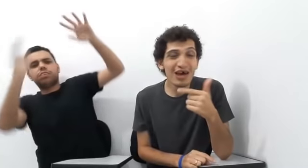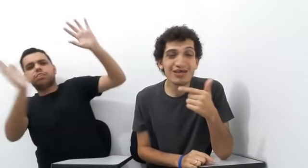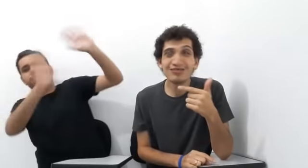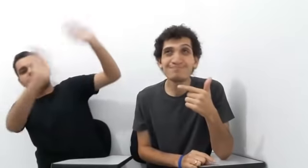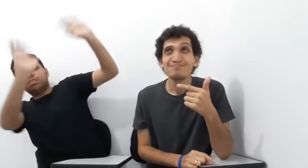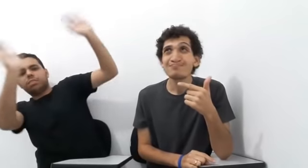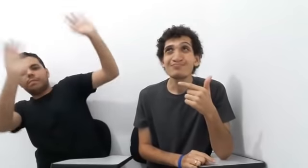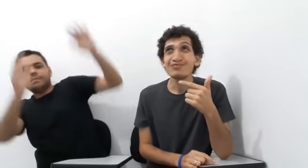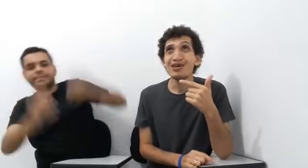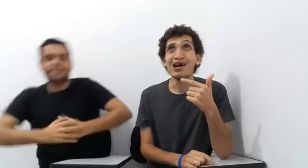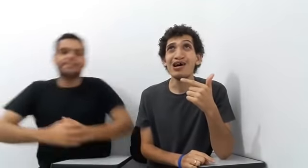tem